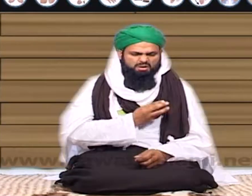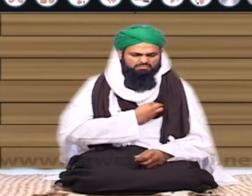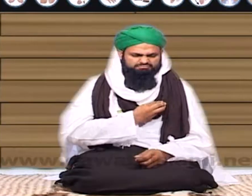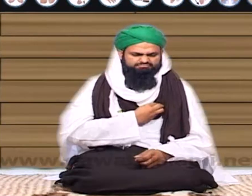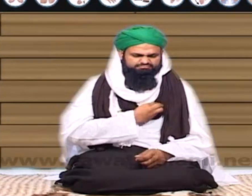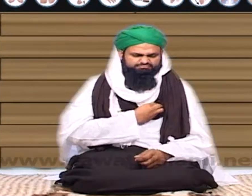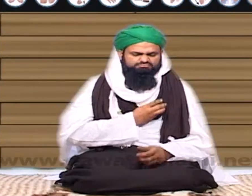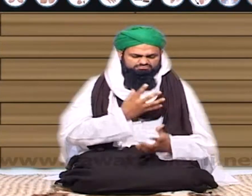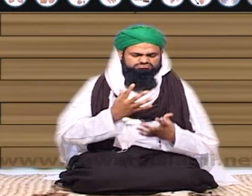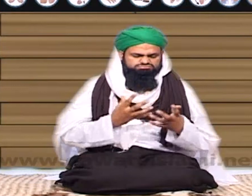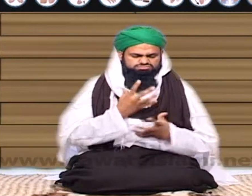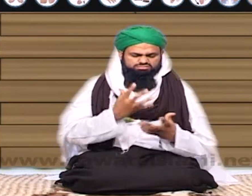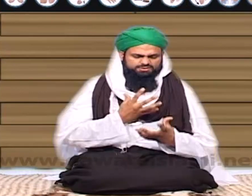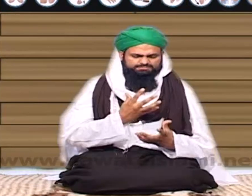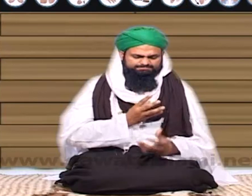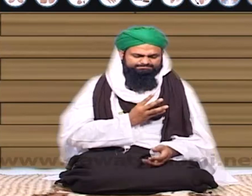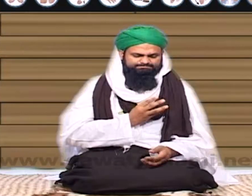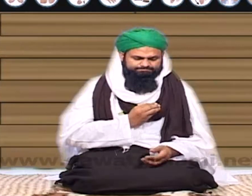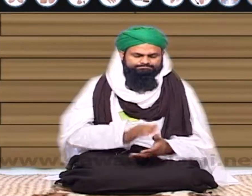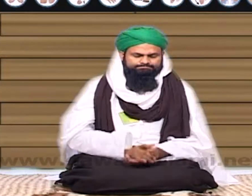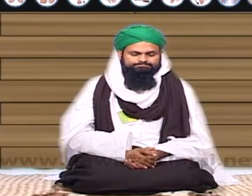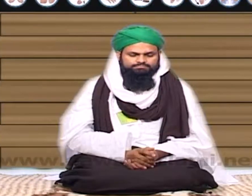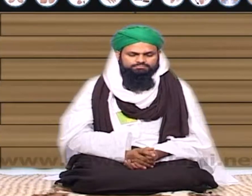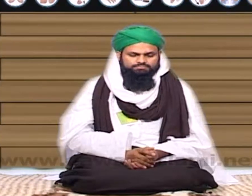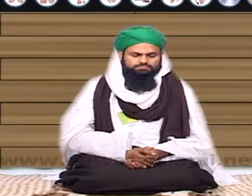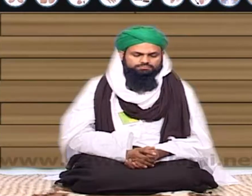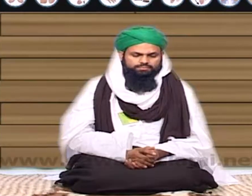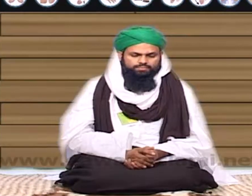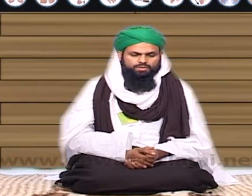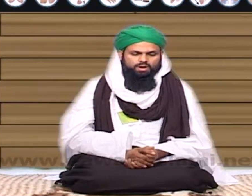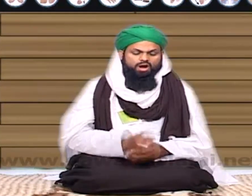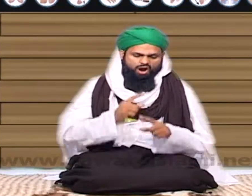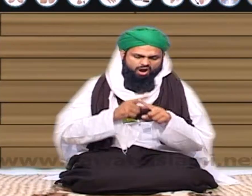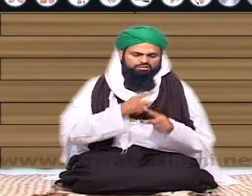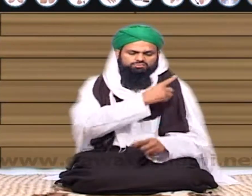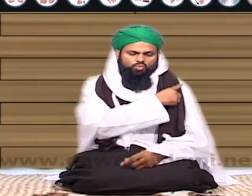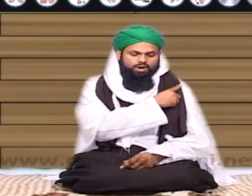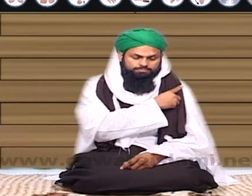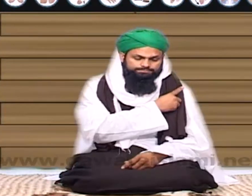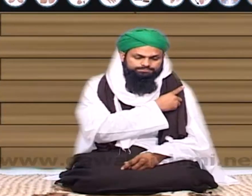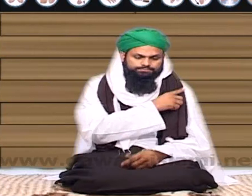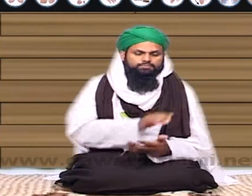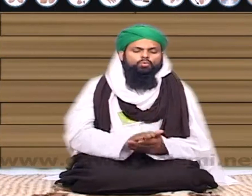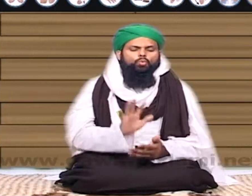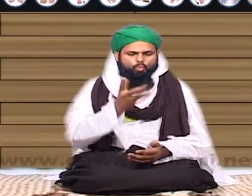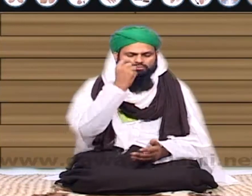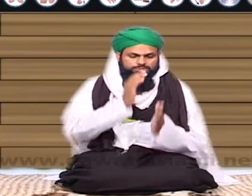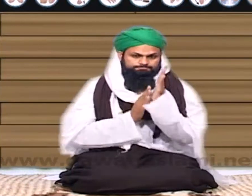گا، اندر اندر وہ کڑے گا. اب وہ کہ جیسا موقع محض، اس حساب سے مطلب وہ جرم ہے. اسی طرح